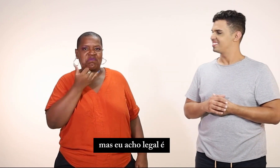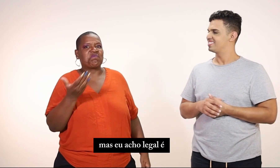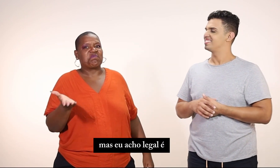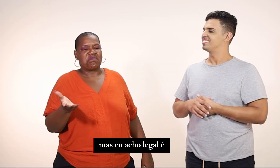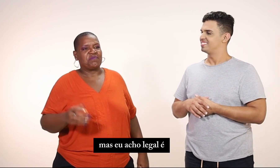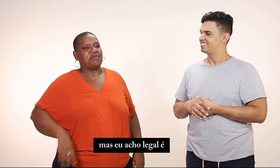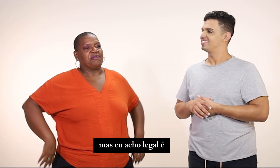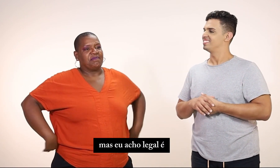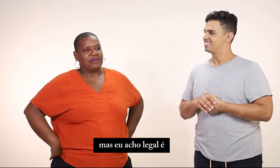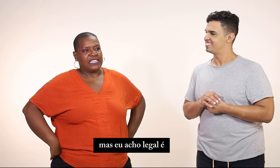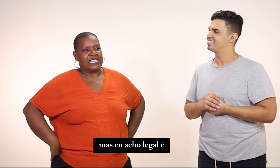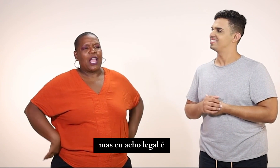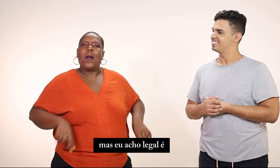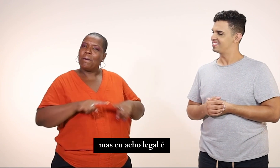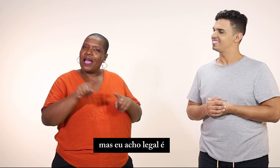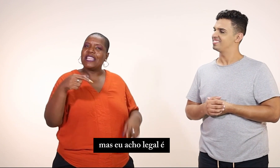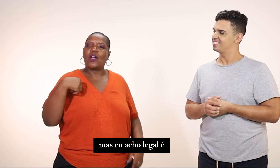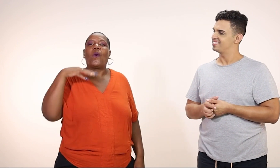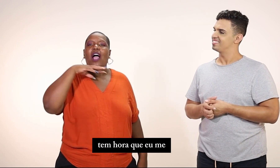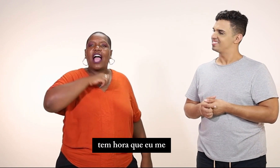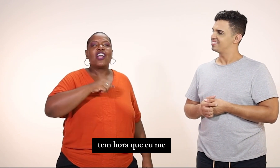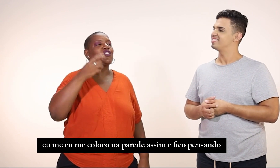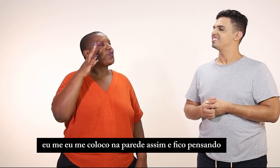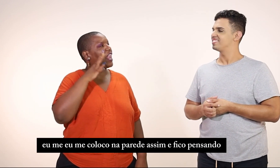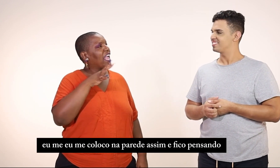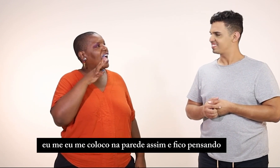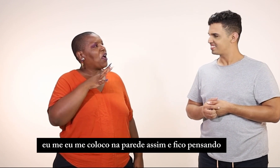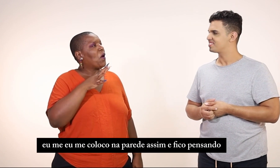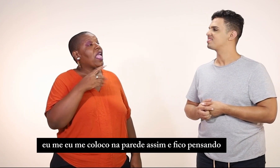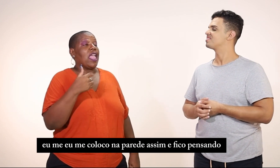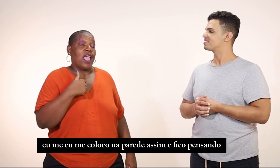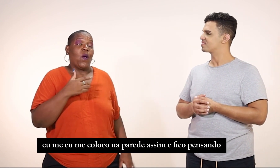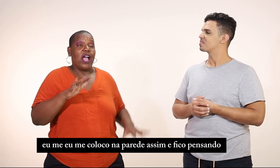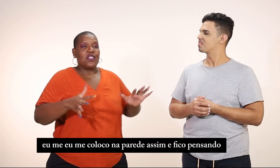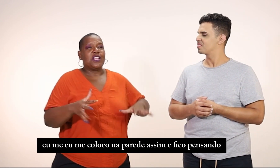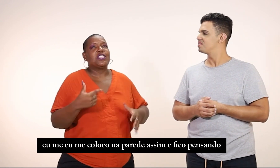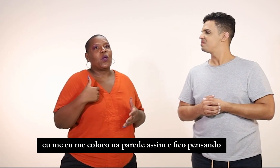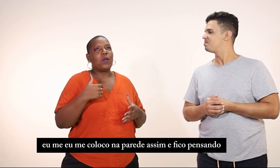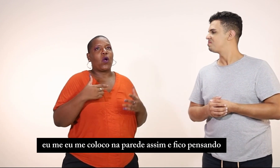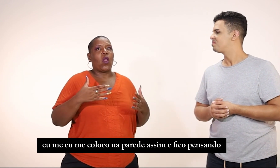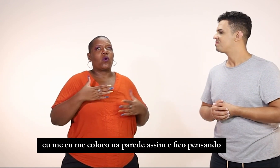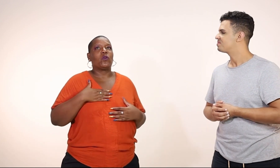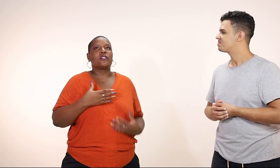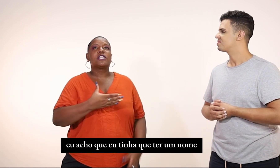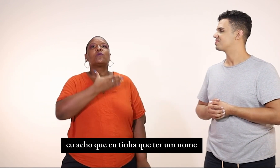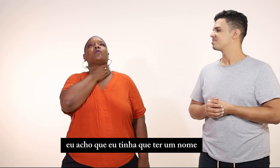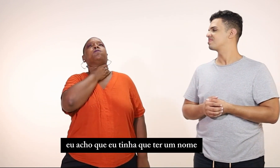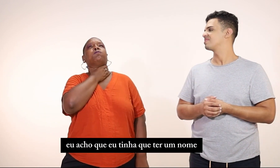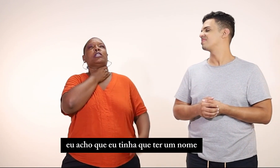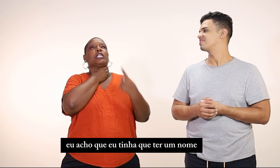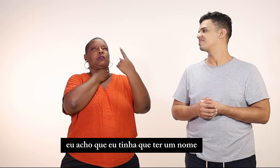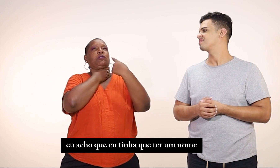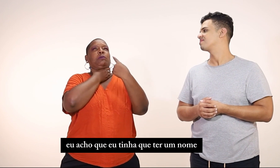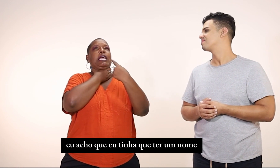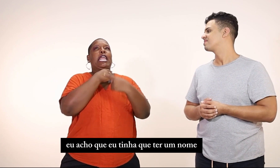Mas eu acho legal. Tem hora que eu me coloco na parede assim e fico pensando. Eu acho que eu tinha que ter um